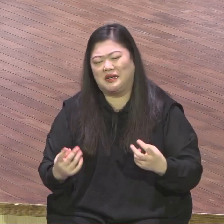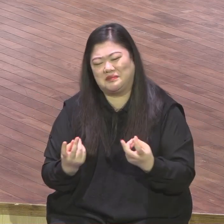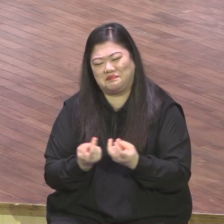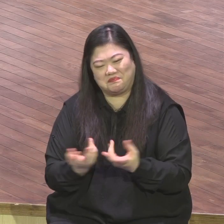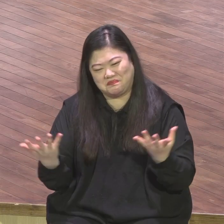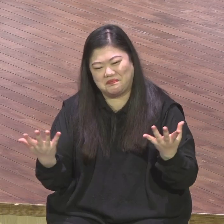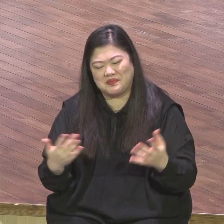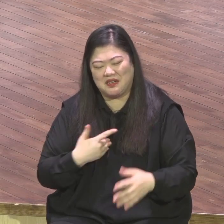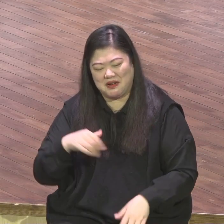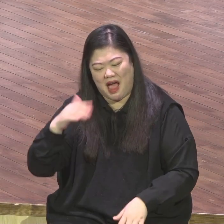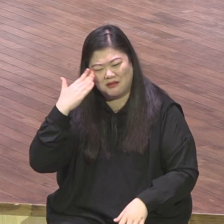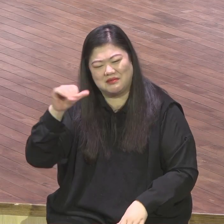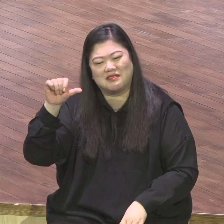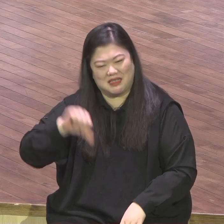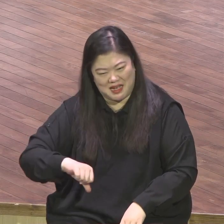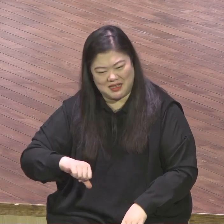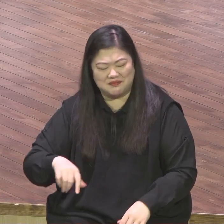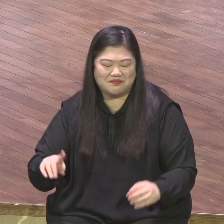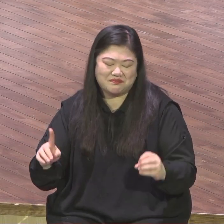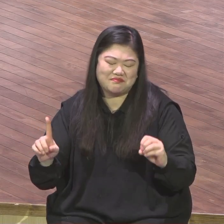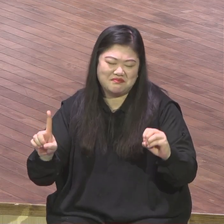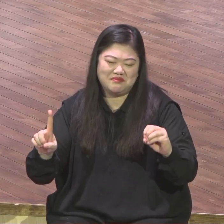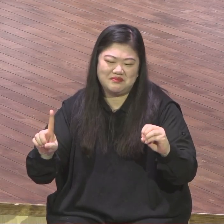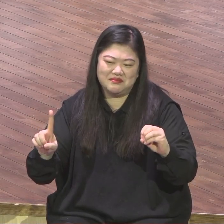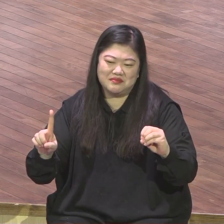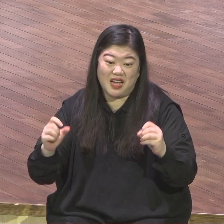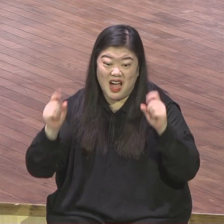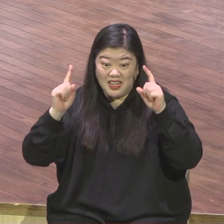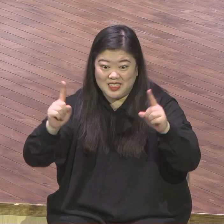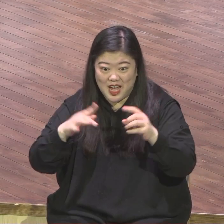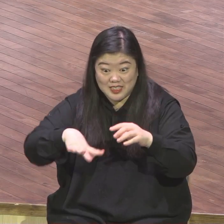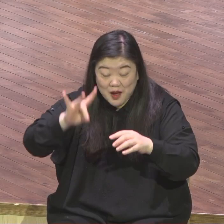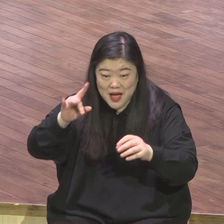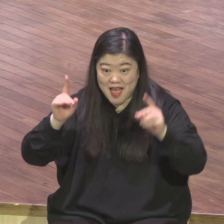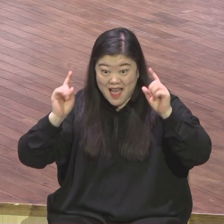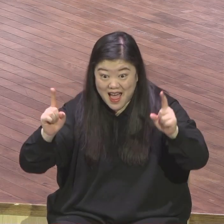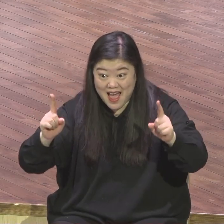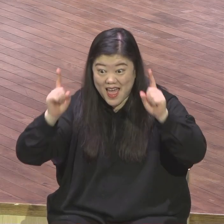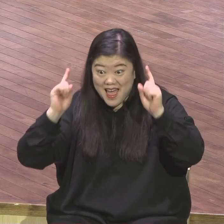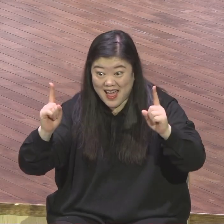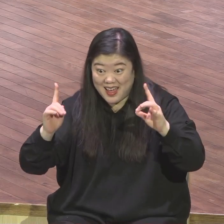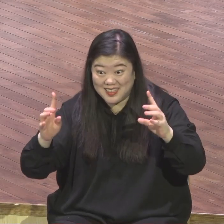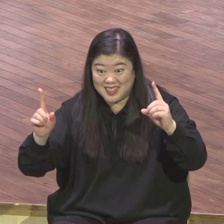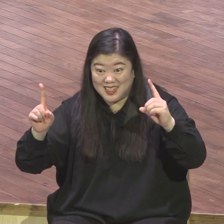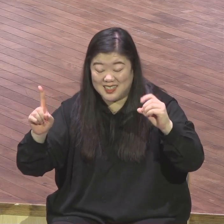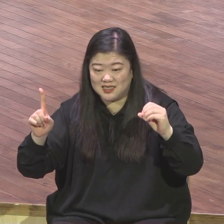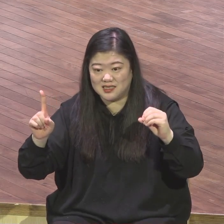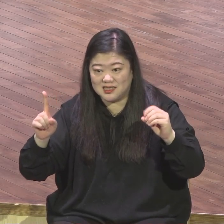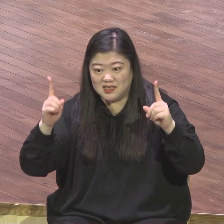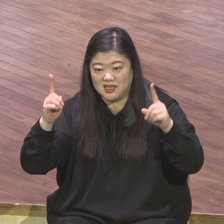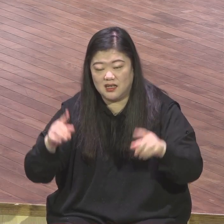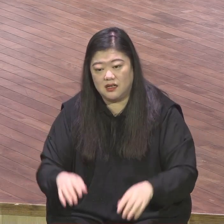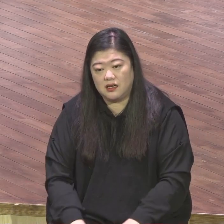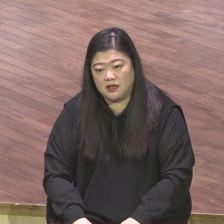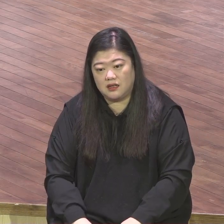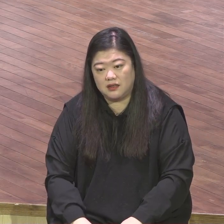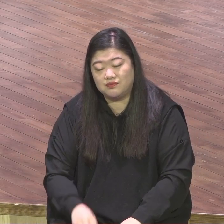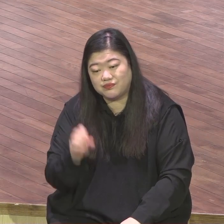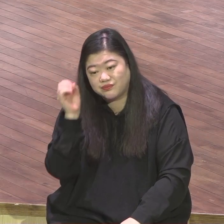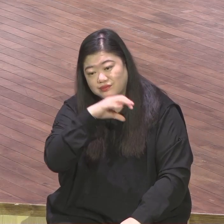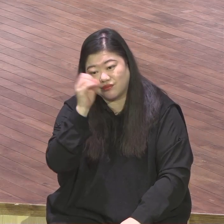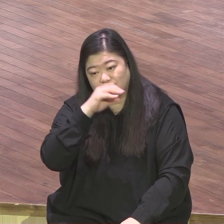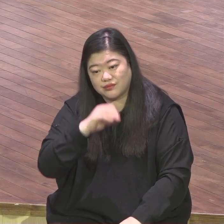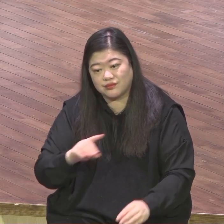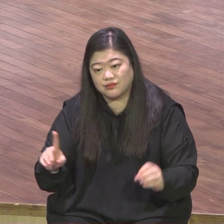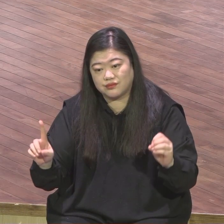안 되겠구나. 힘이 쫙 빠져 있었어요. 자, 이런 분위기가 다운된